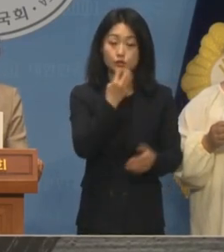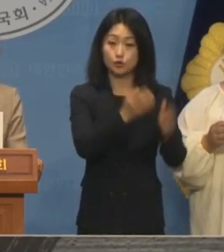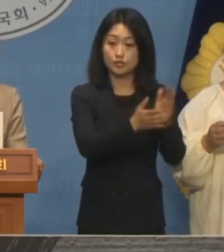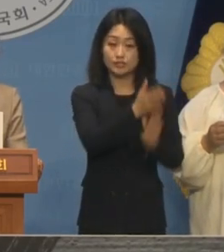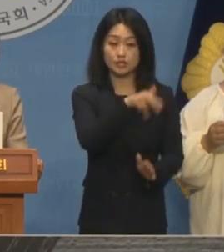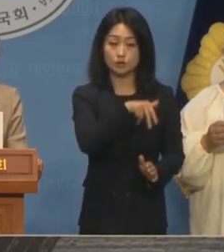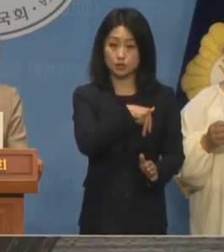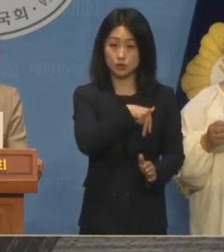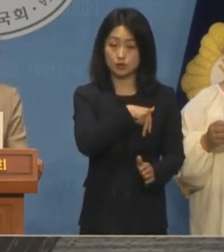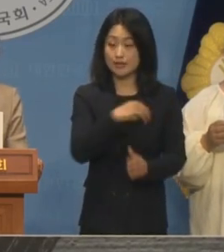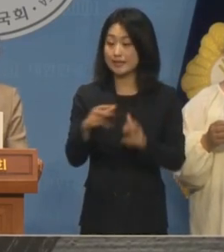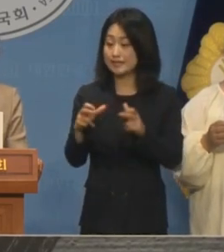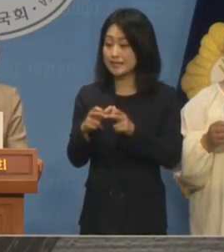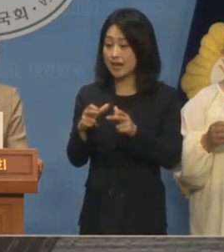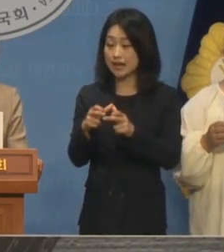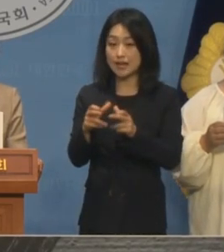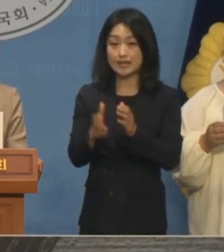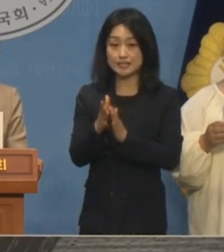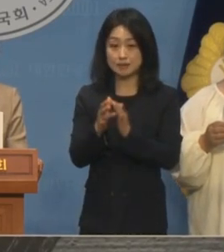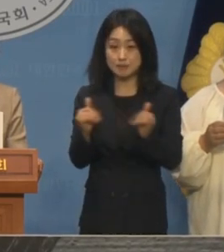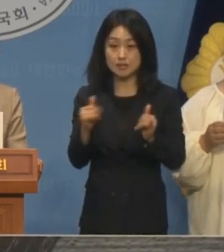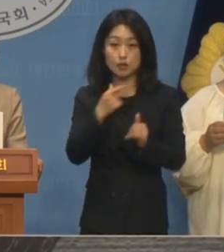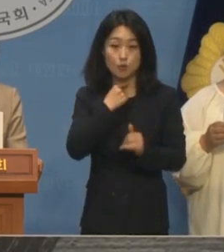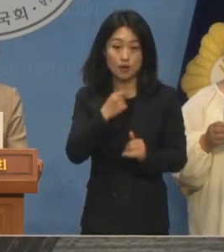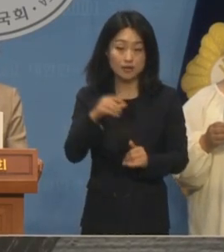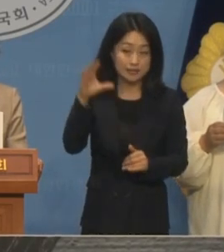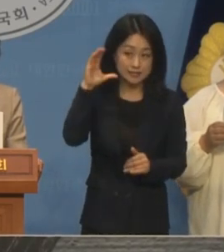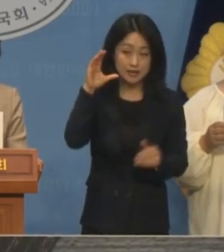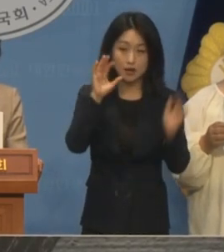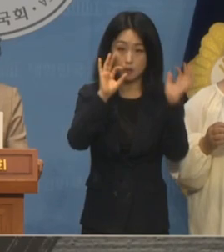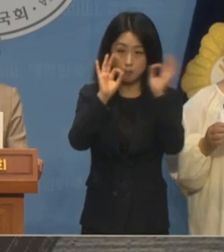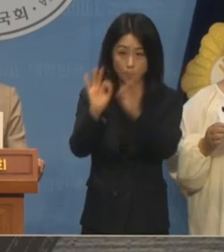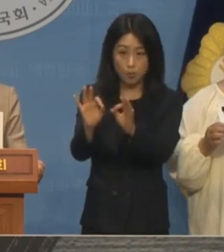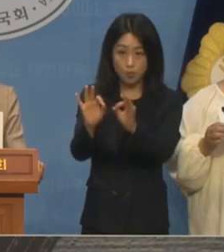서울시의회가 장애 시민의 목소리를 귀담아 듣고